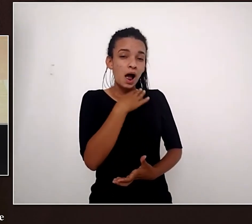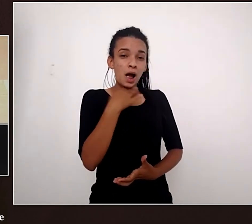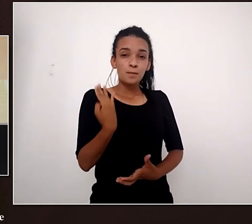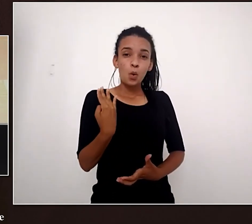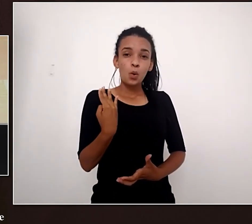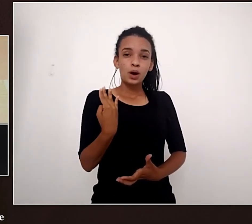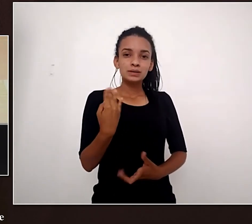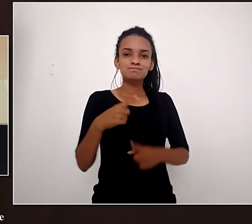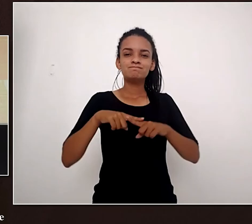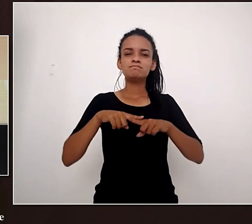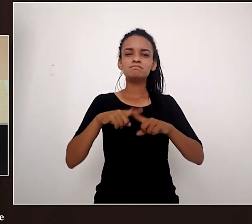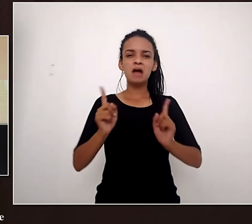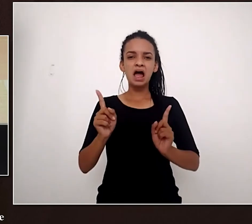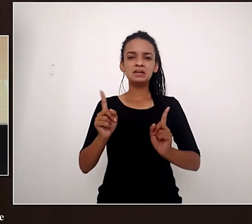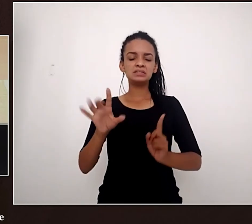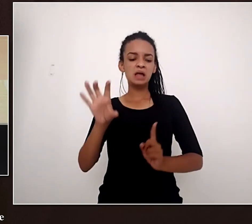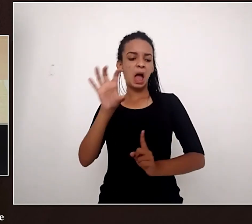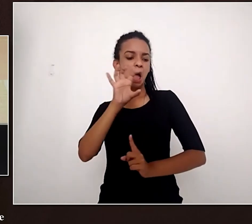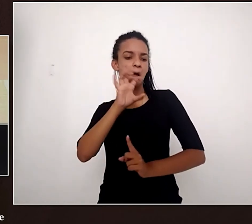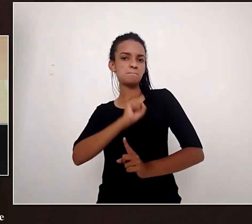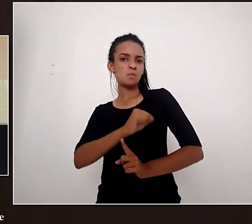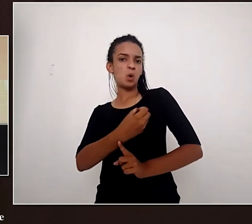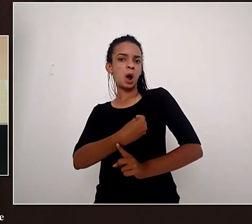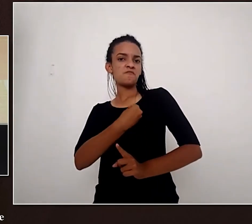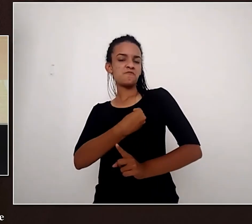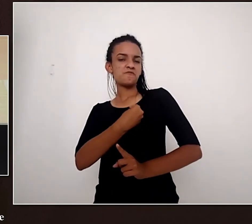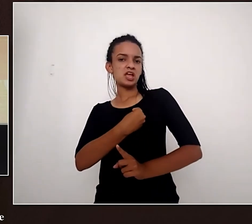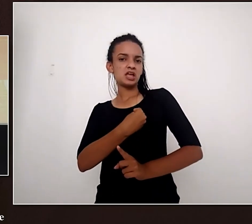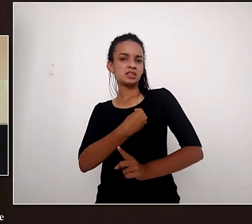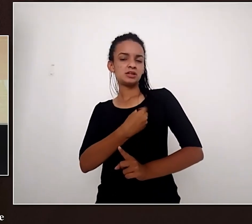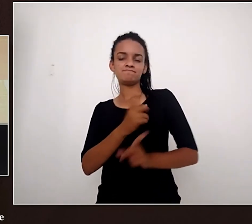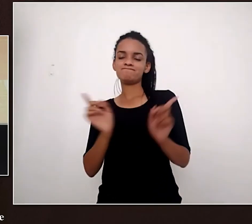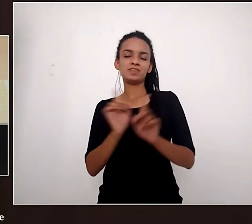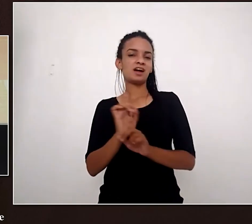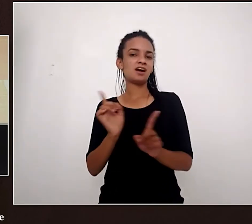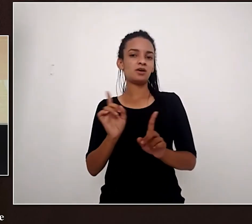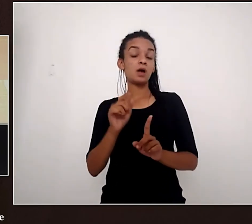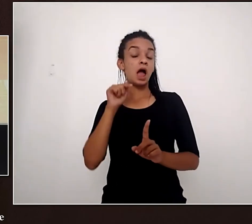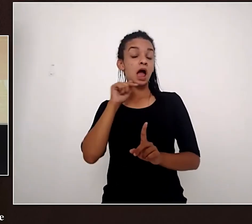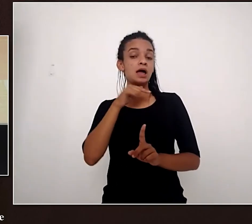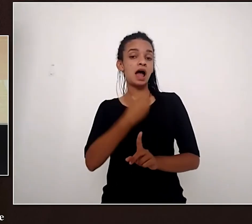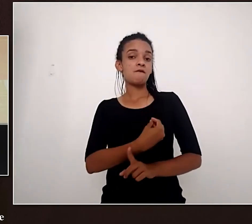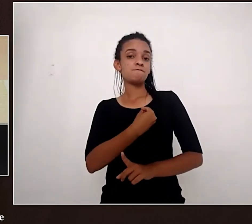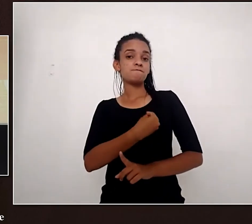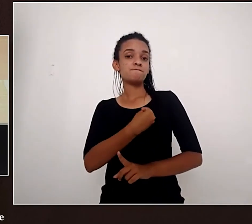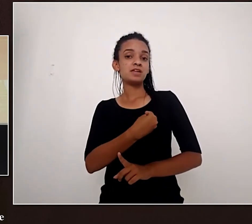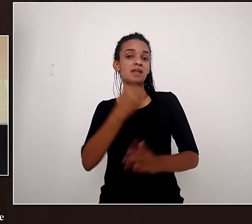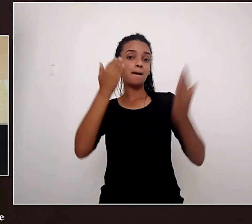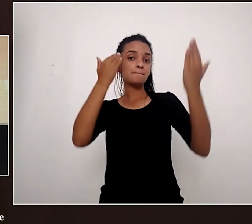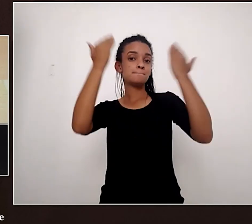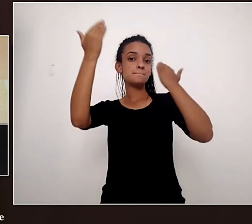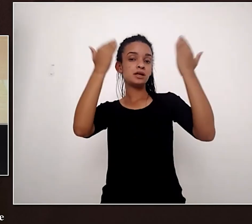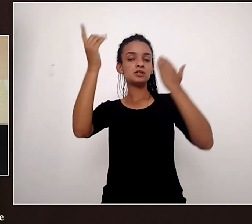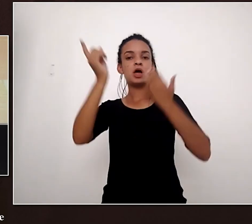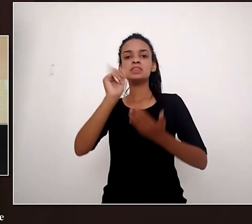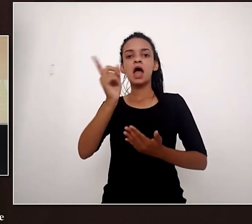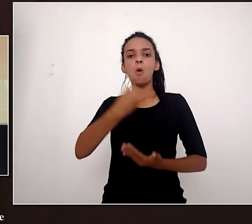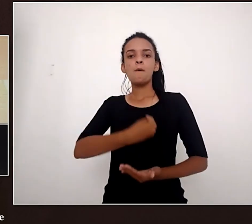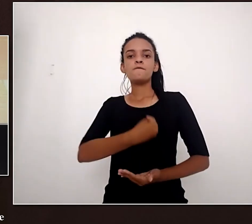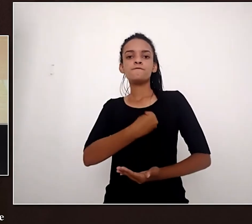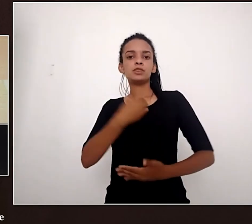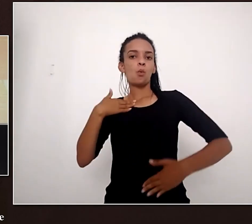a própria vida. Essa vida aqui é vida psique, não é vida soma, não é vida corpo. Então,